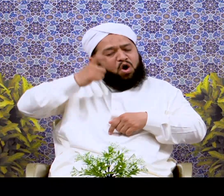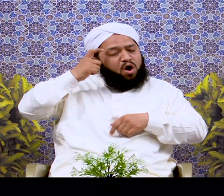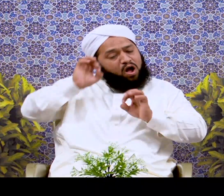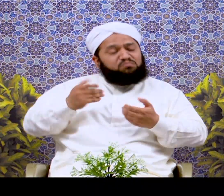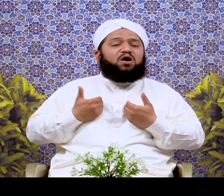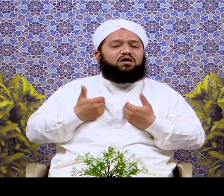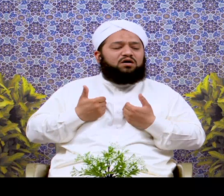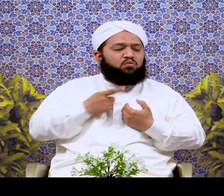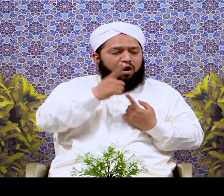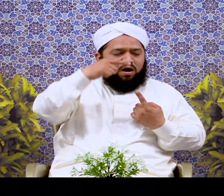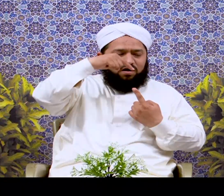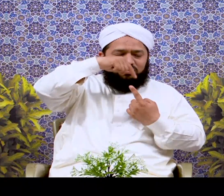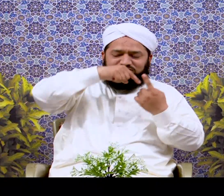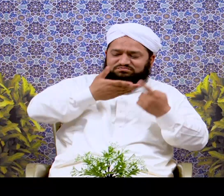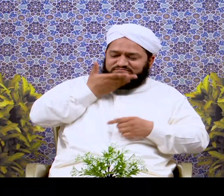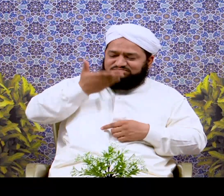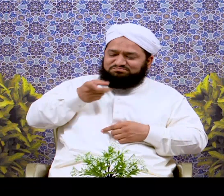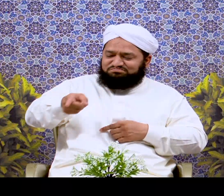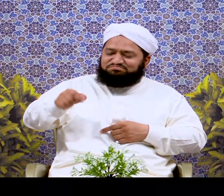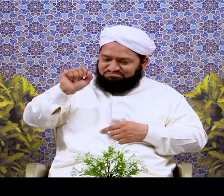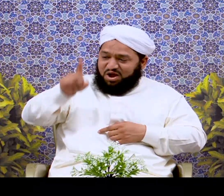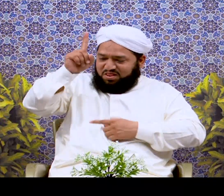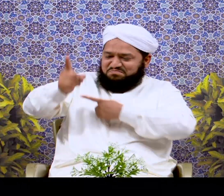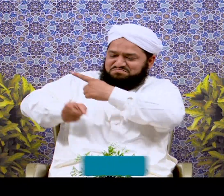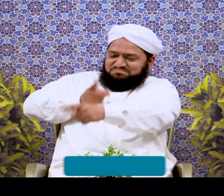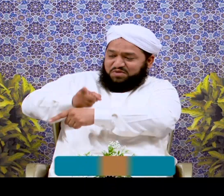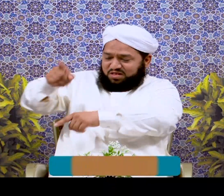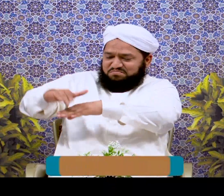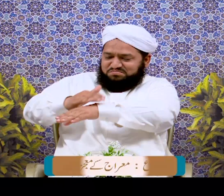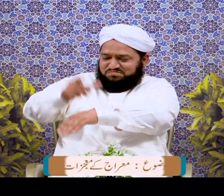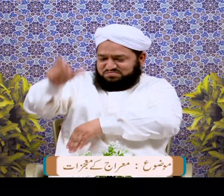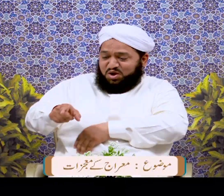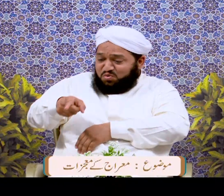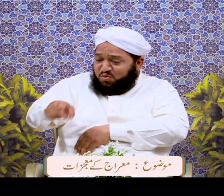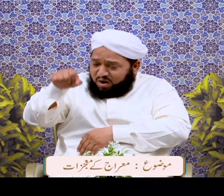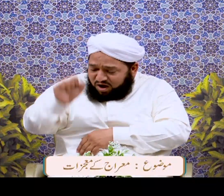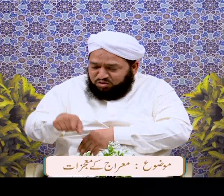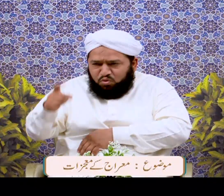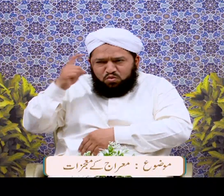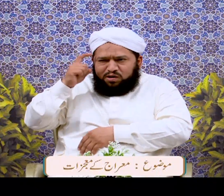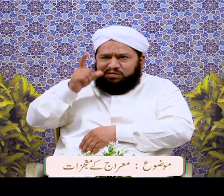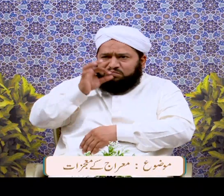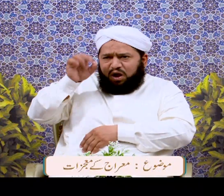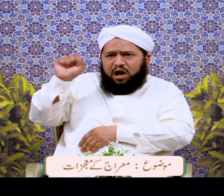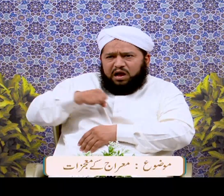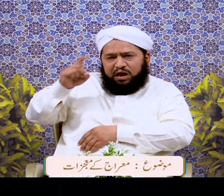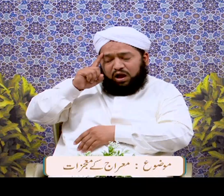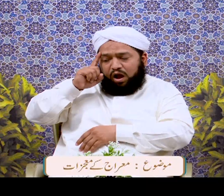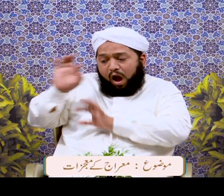ابن سکینہ رحمۃ اللہ علیہ نے فرمایا، یہ تجھ پر اللہ پاک کی مہربانی ہے کہ اس نے تمہارا وسوسہ دور فرما دیا اور